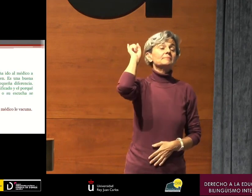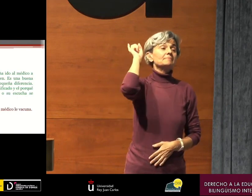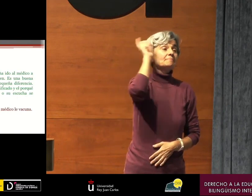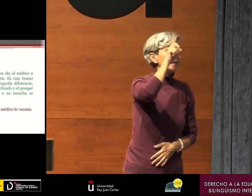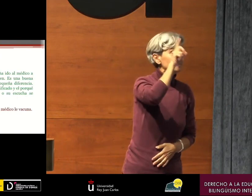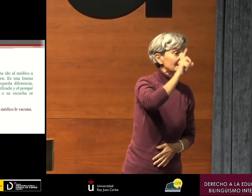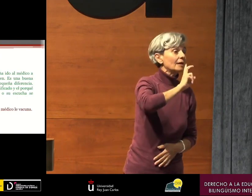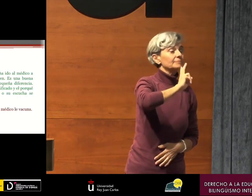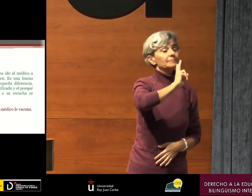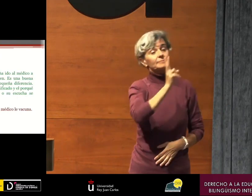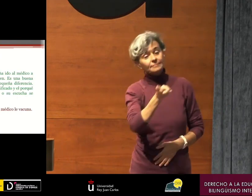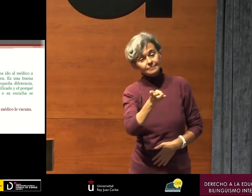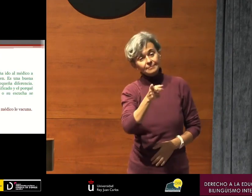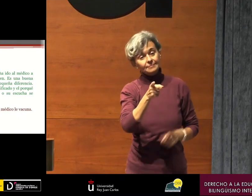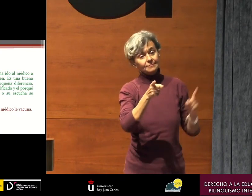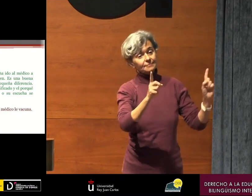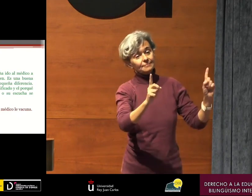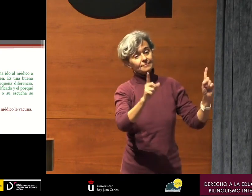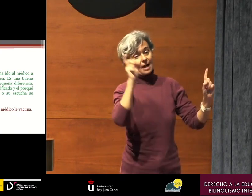1000.